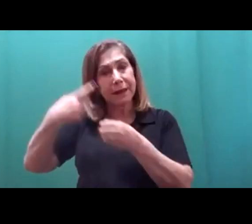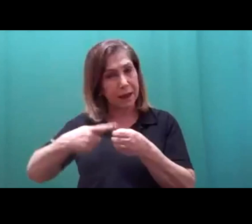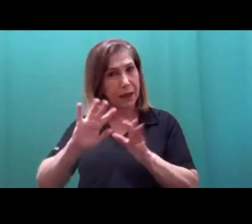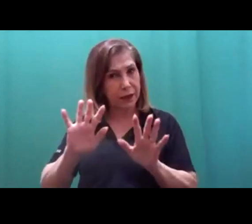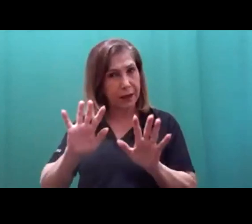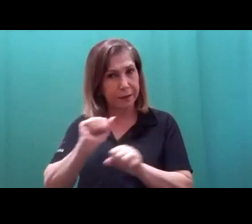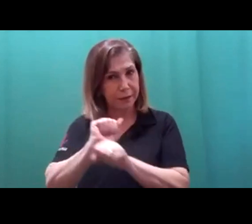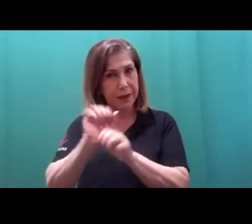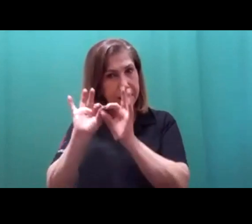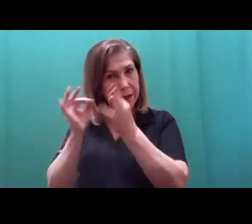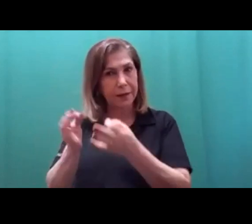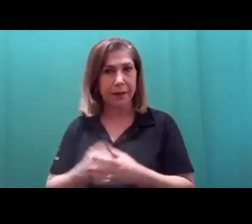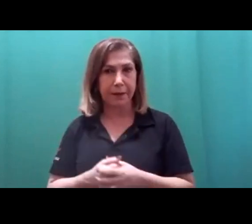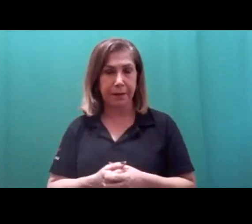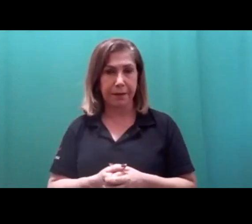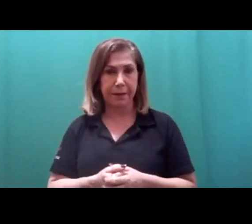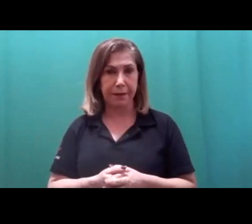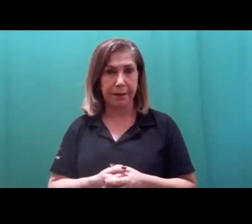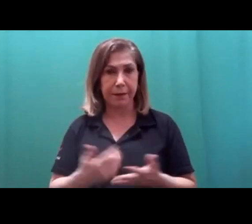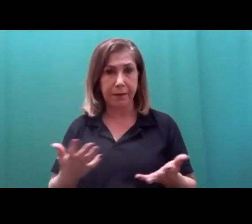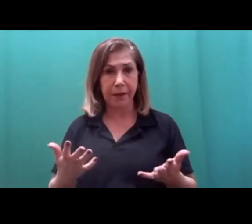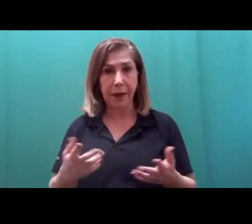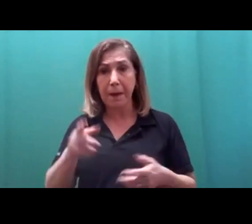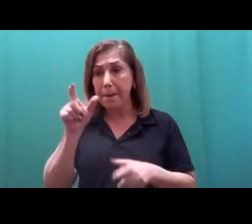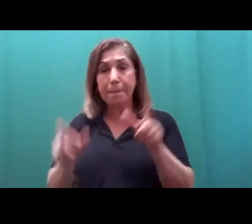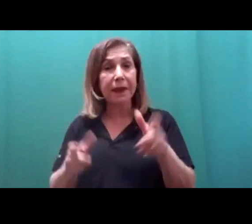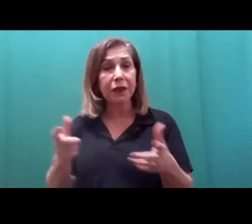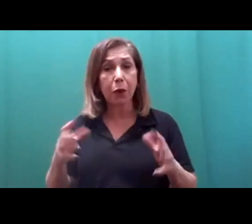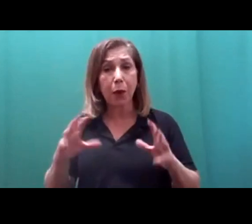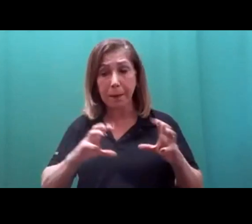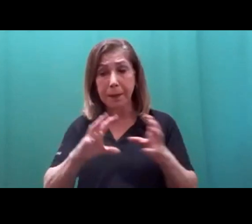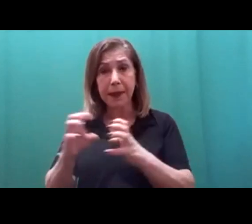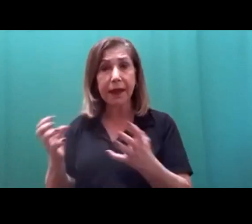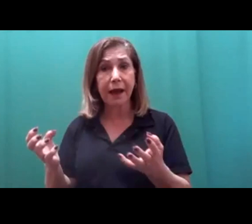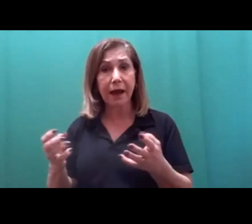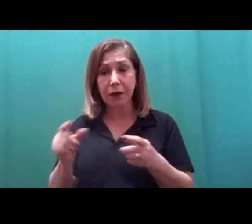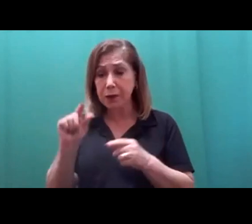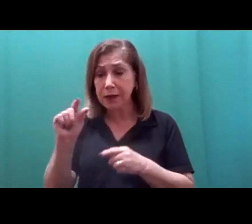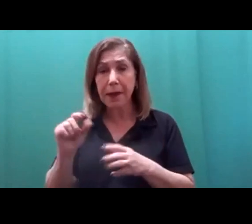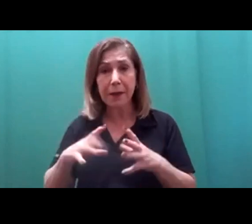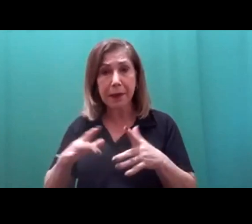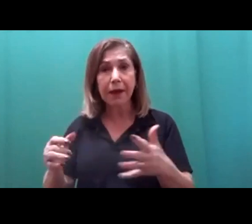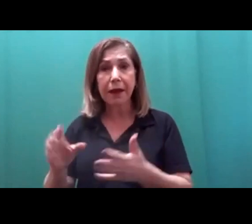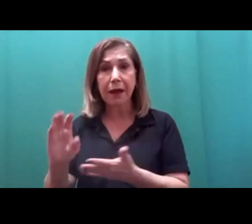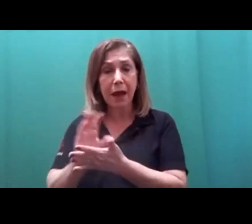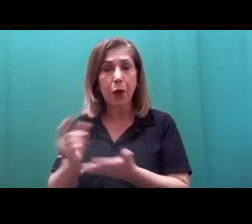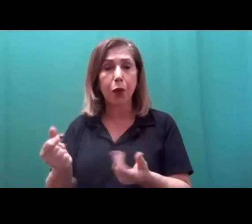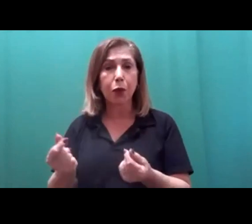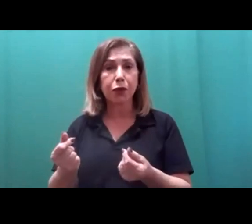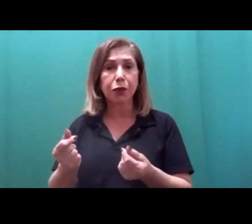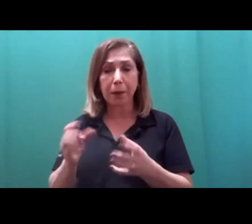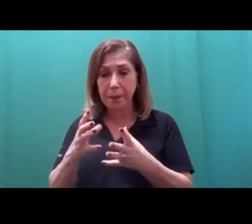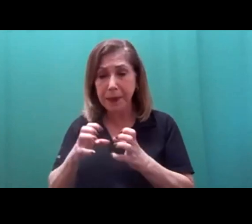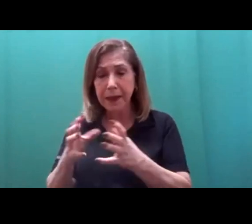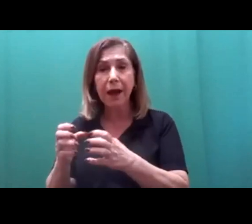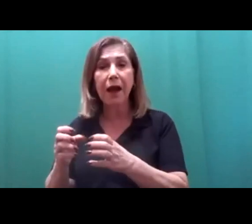As pessoas não têm paz quando produzem no campo. Elas estão brigando pelo território, elas estão brigando por água, elas estão brigando por semente, elas estão brigando por recursos, estão brigando por política pública, estão brigando por